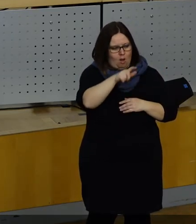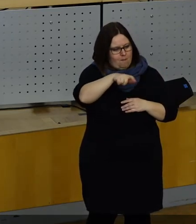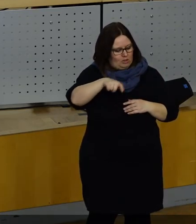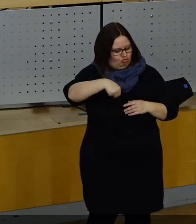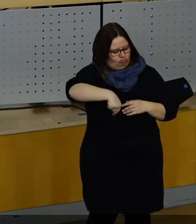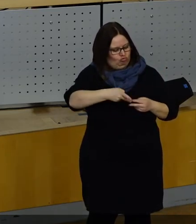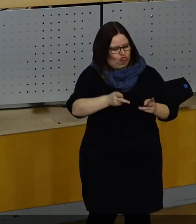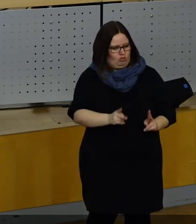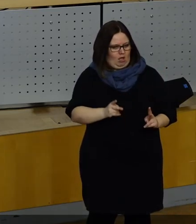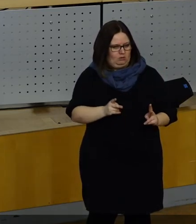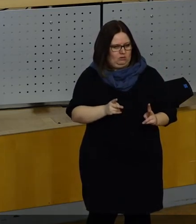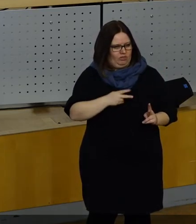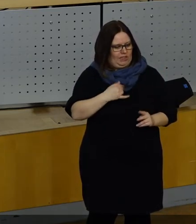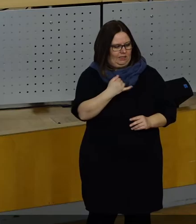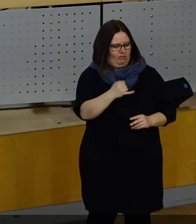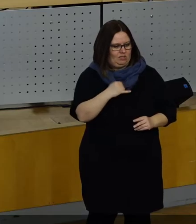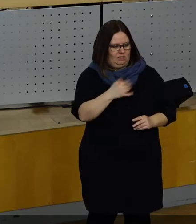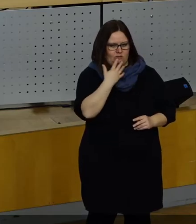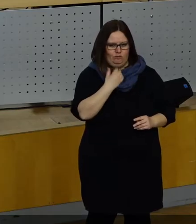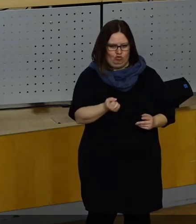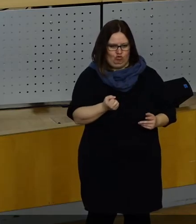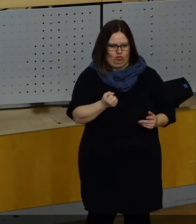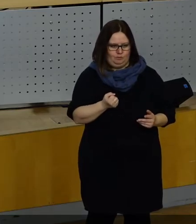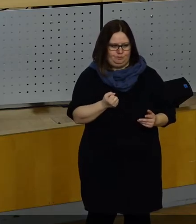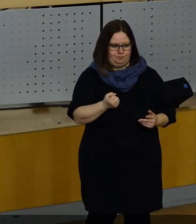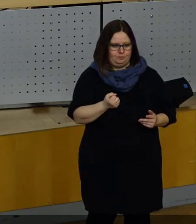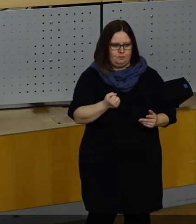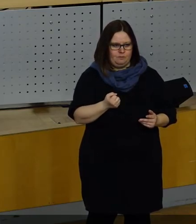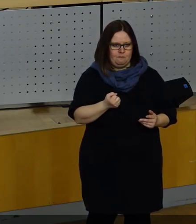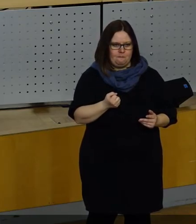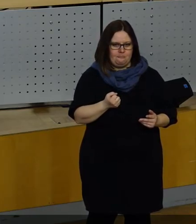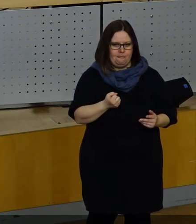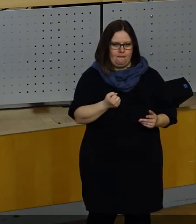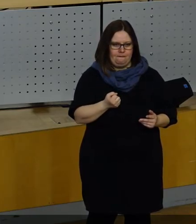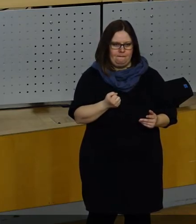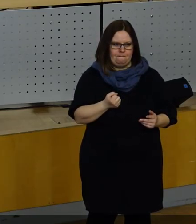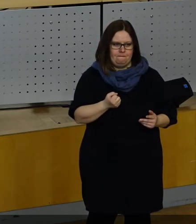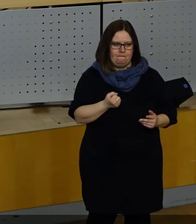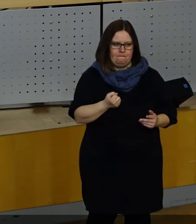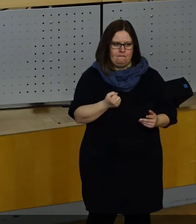dieser Stadt identifizieren. Wir haben